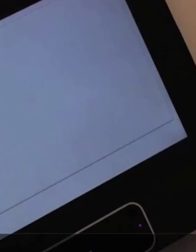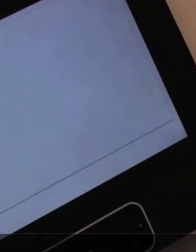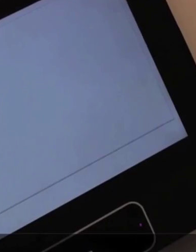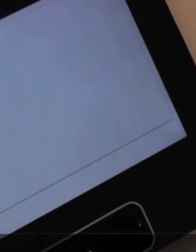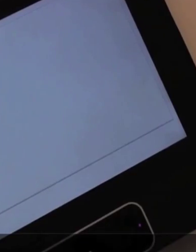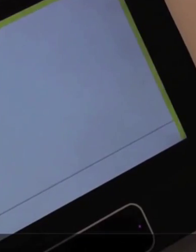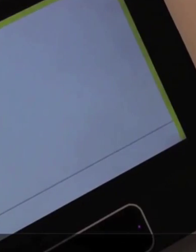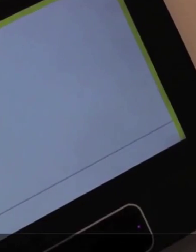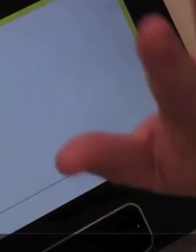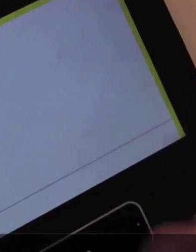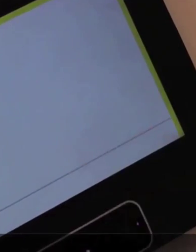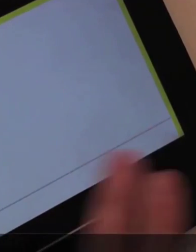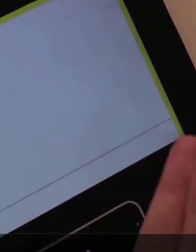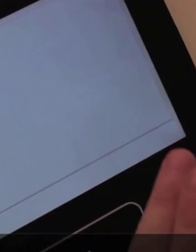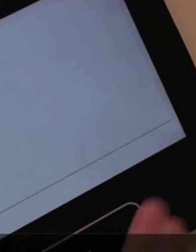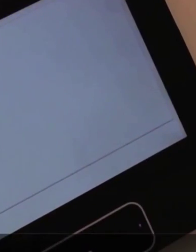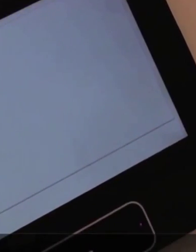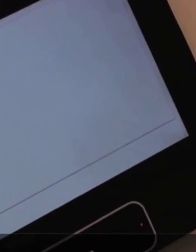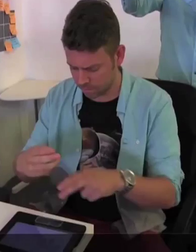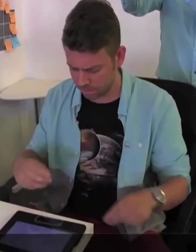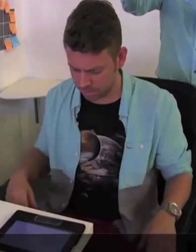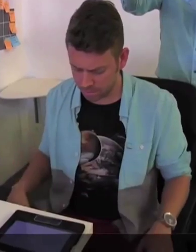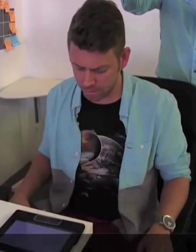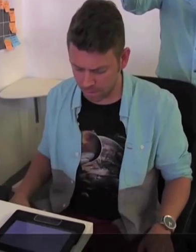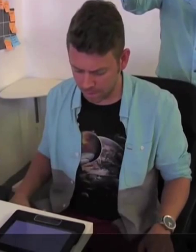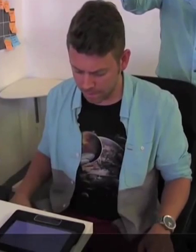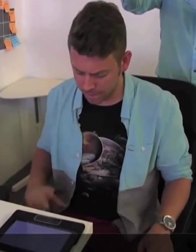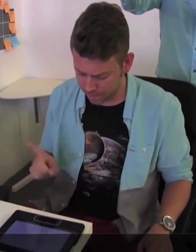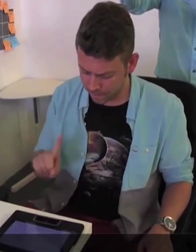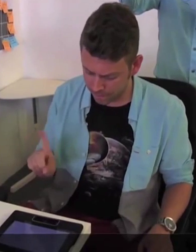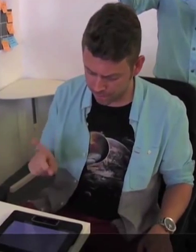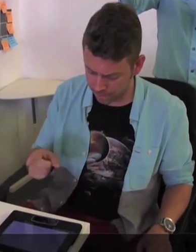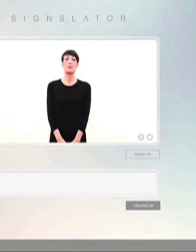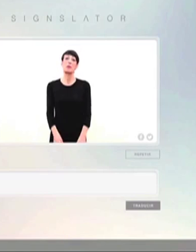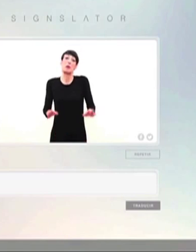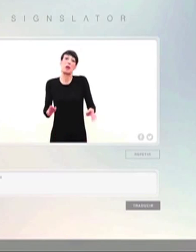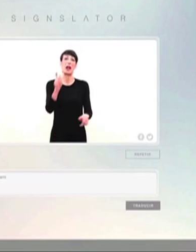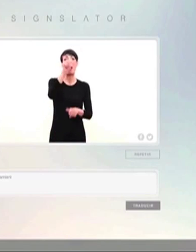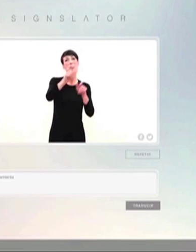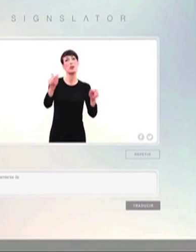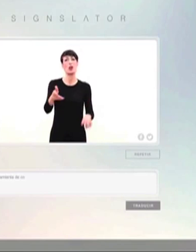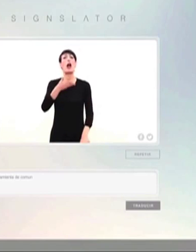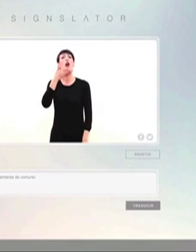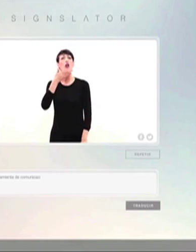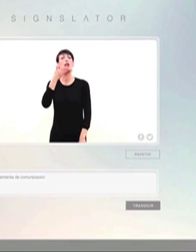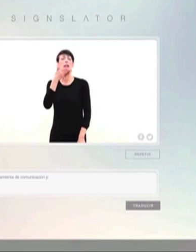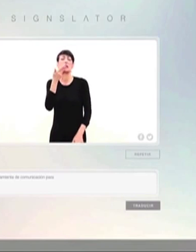que converteixen els signes en paraules, possibilitant tenir una conversa. També podem trobar una aplicació mòbil que permet